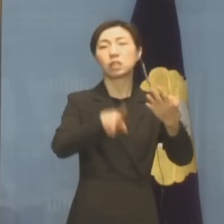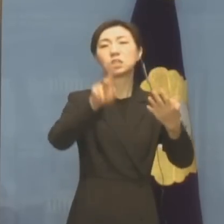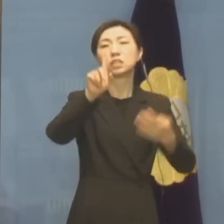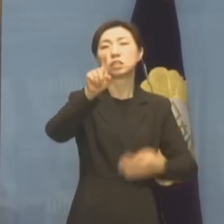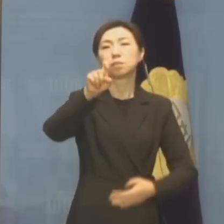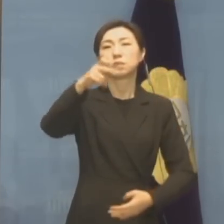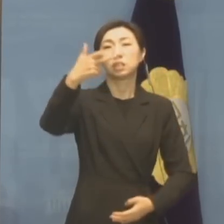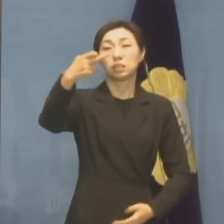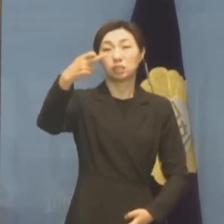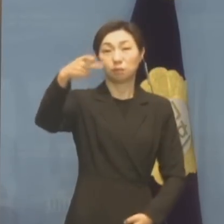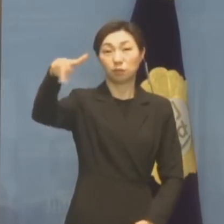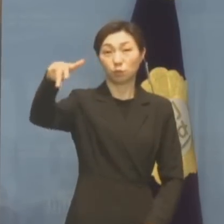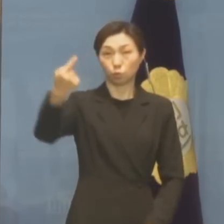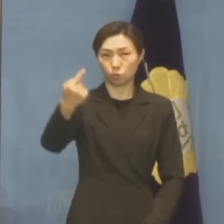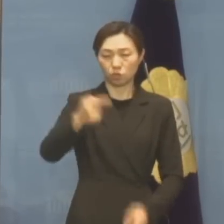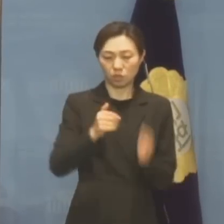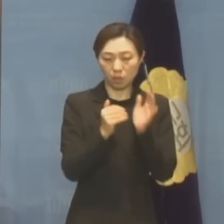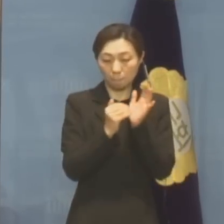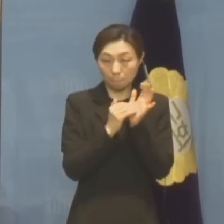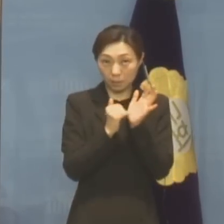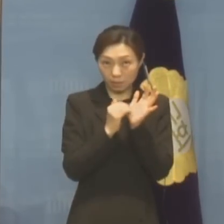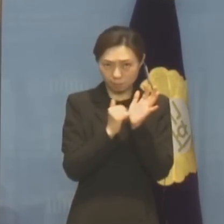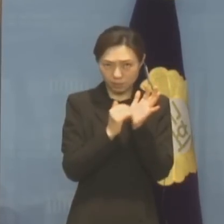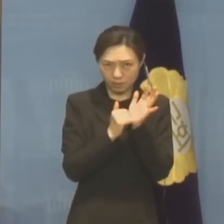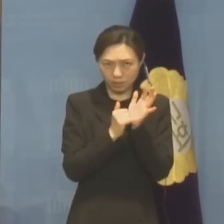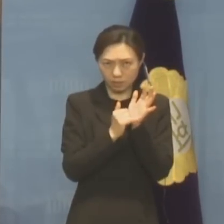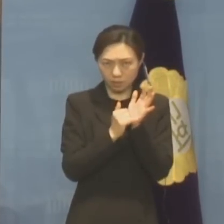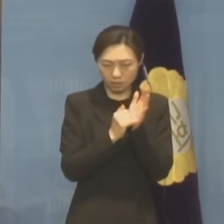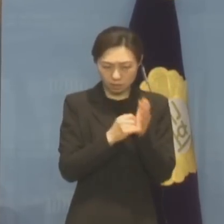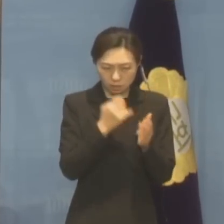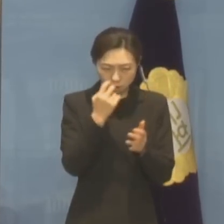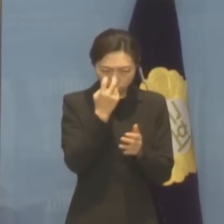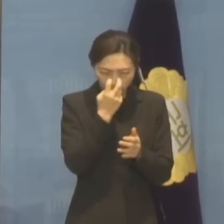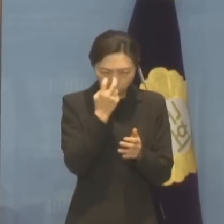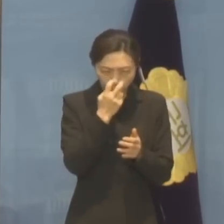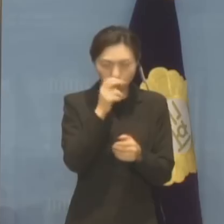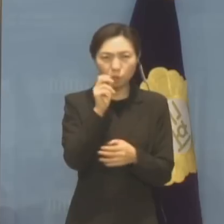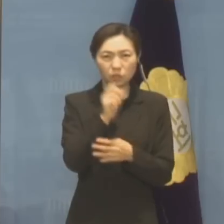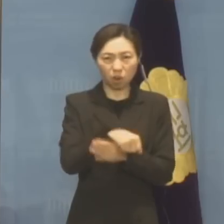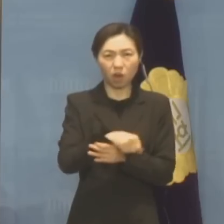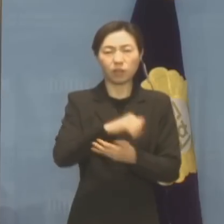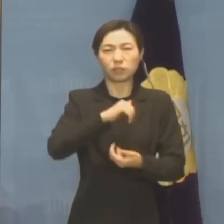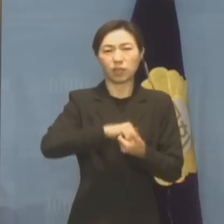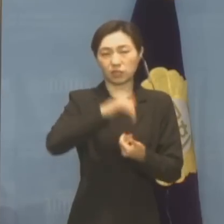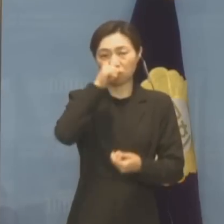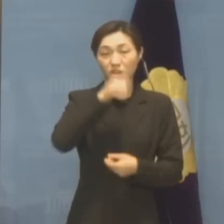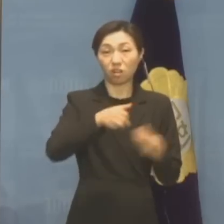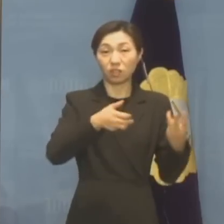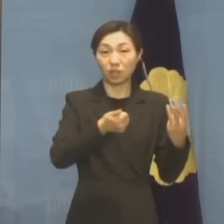제12조 에는 비밀 취급 인가에 대한 제한 조항이 있습니다.